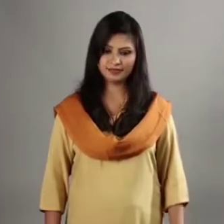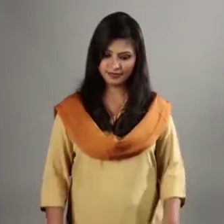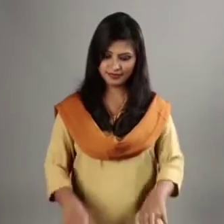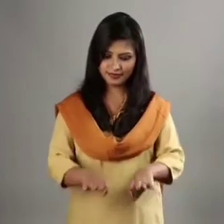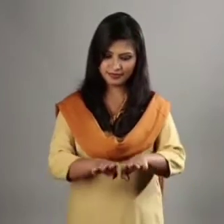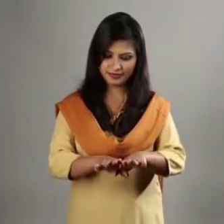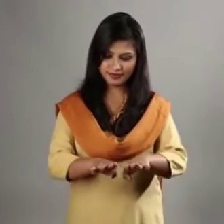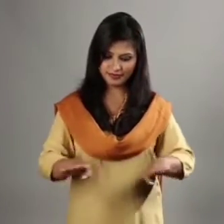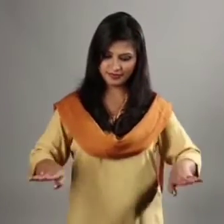बिस्तर की चादर.